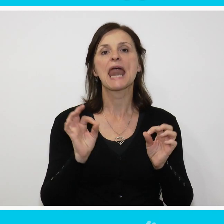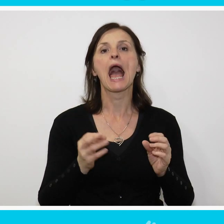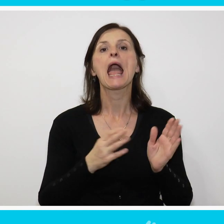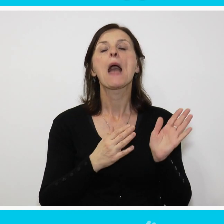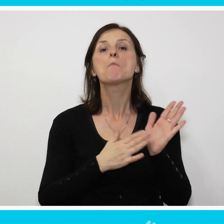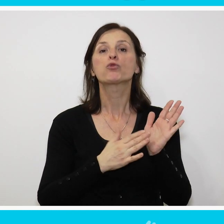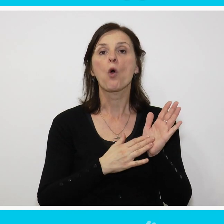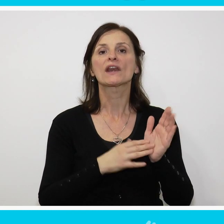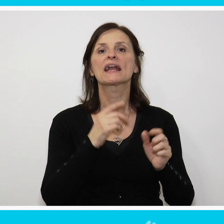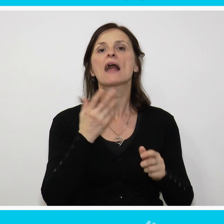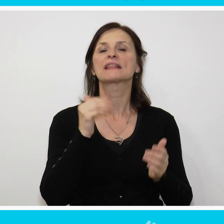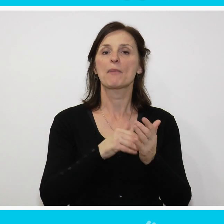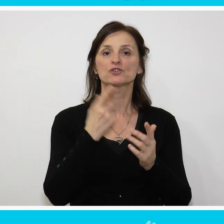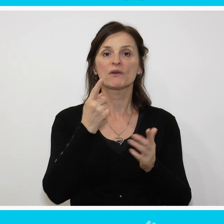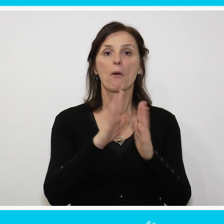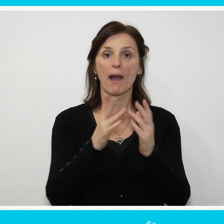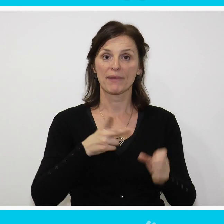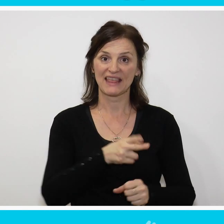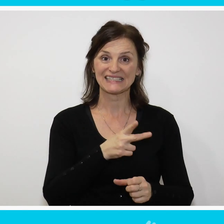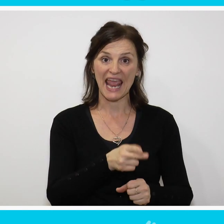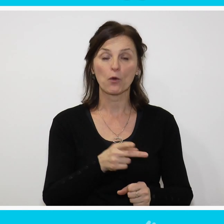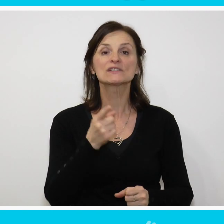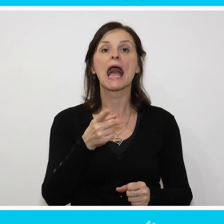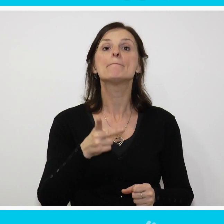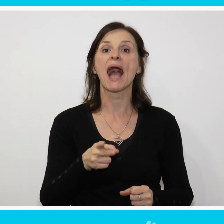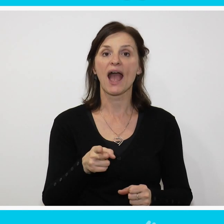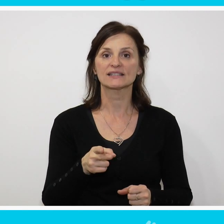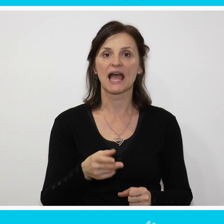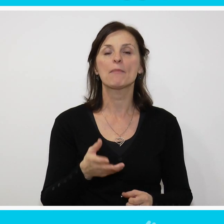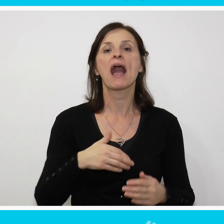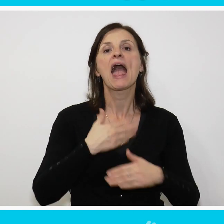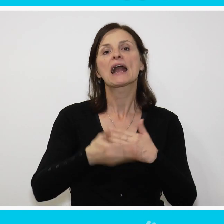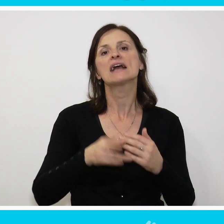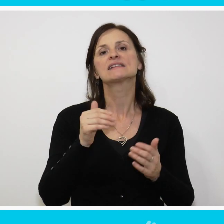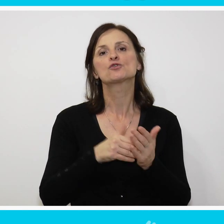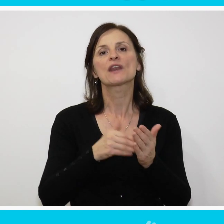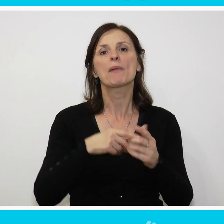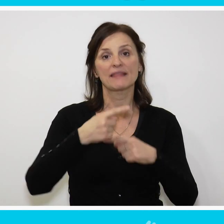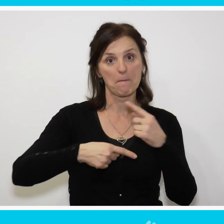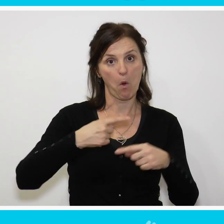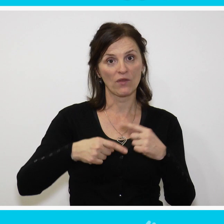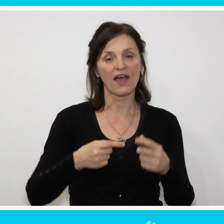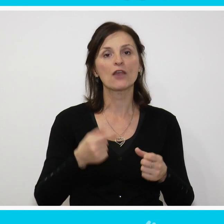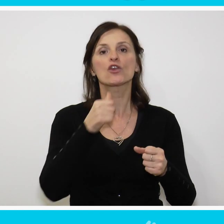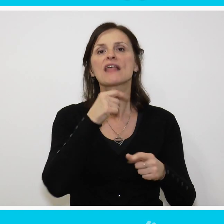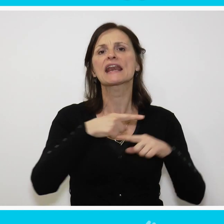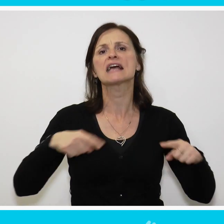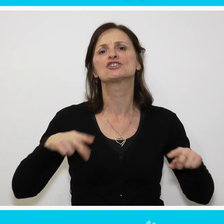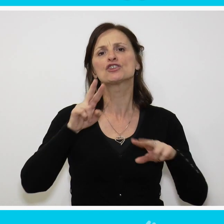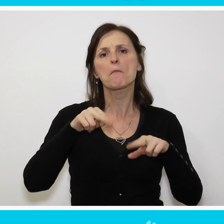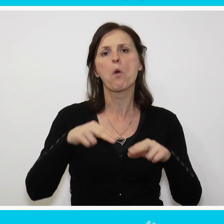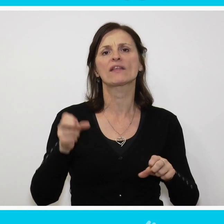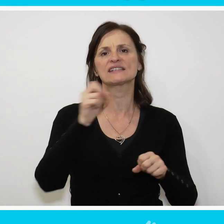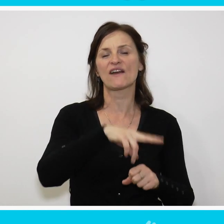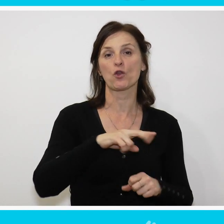gde su ovaj krep papir morali prvo da seku makazama, zatim da ih motaju i